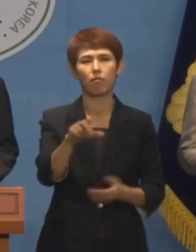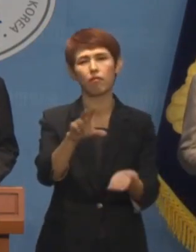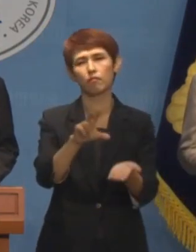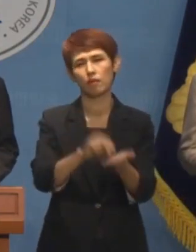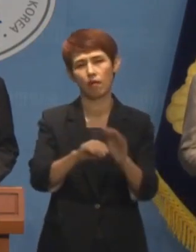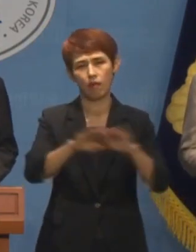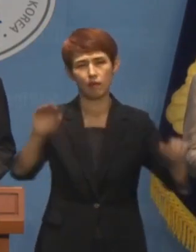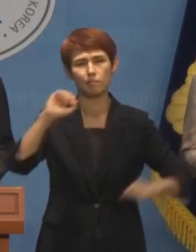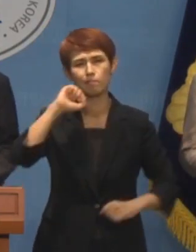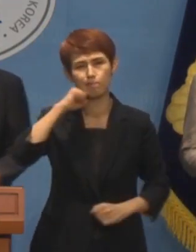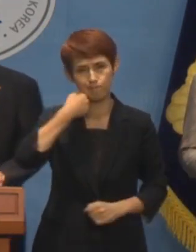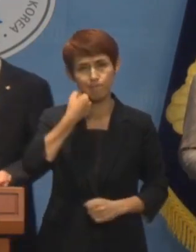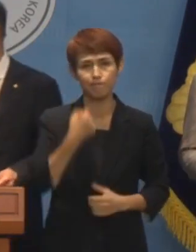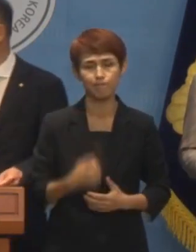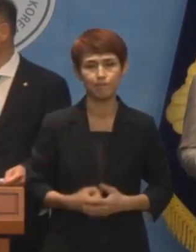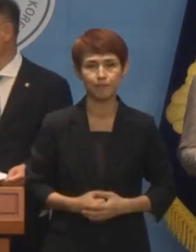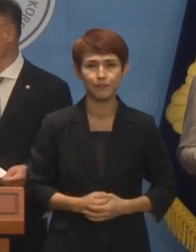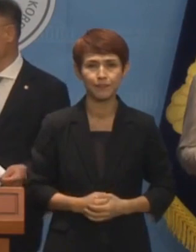불과한 것입니다.